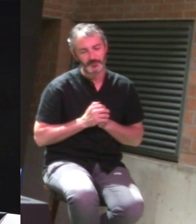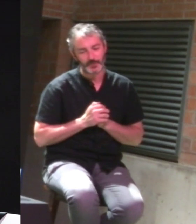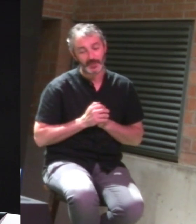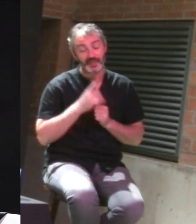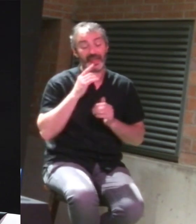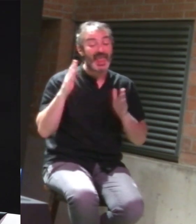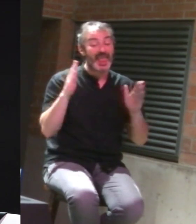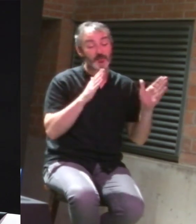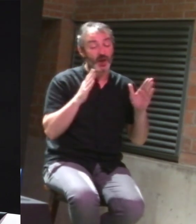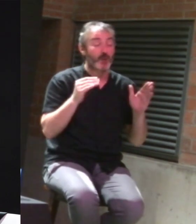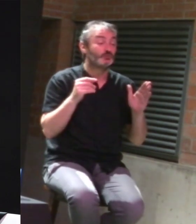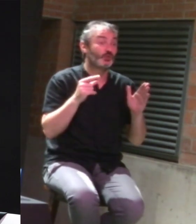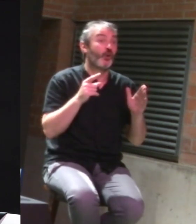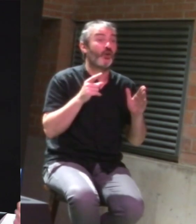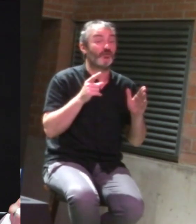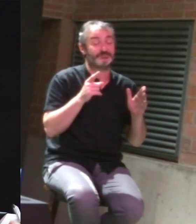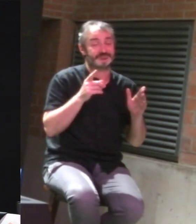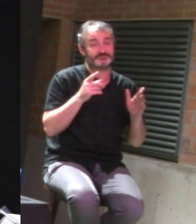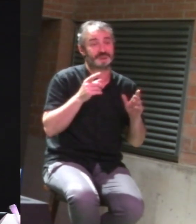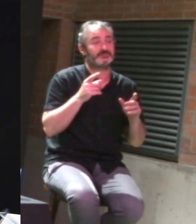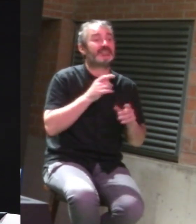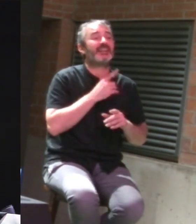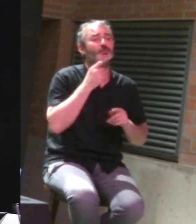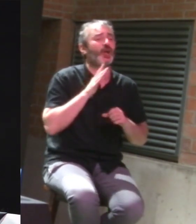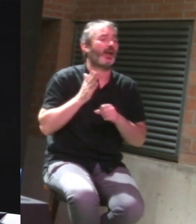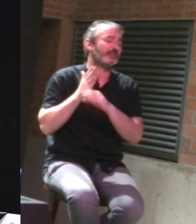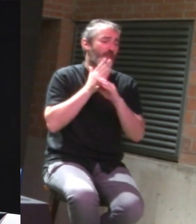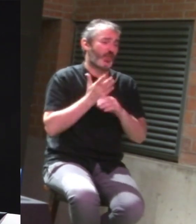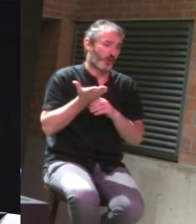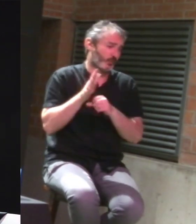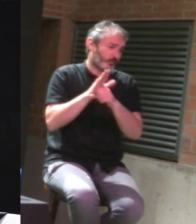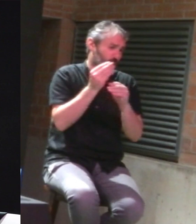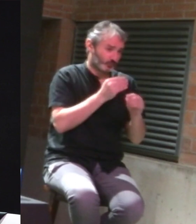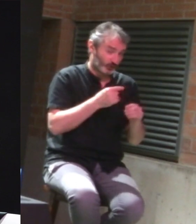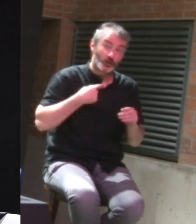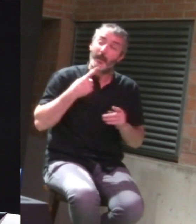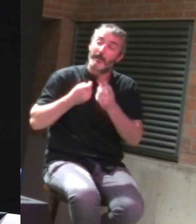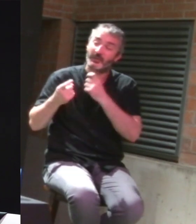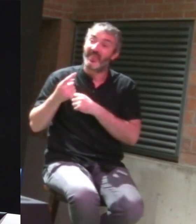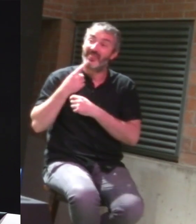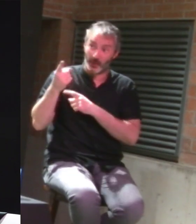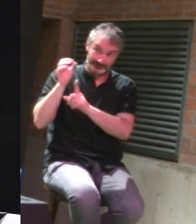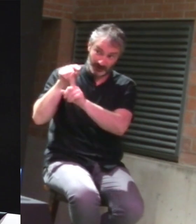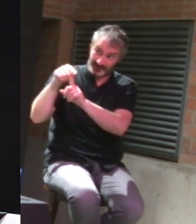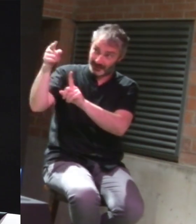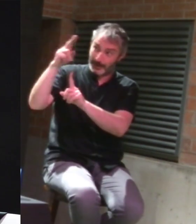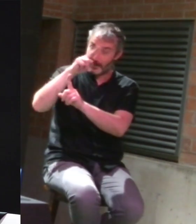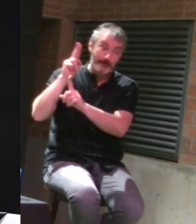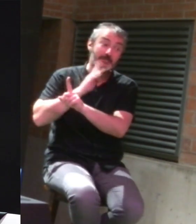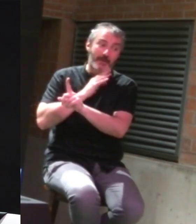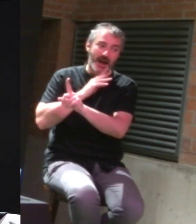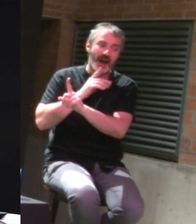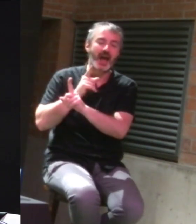forçada, hi ha aquestes xarxes veïnals. A mi la llibre em deia que quan tenia el pare i la mare a la presó, aquesta gent li